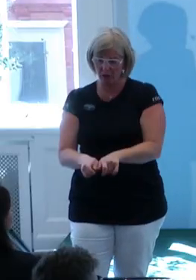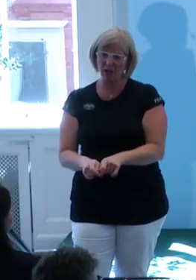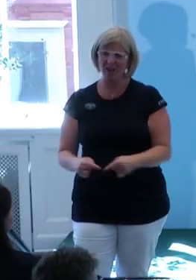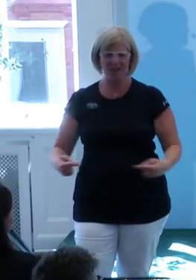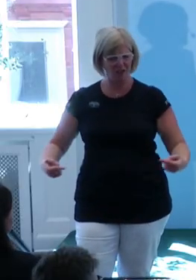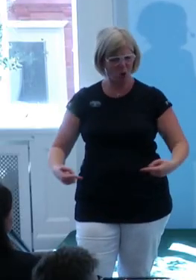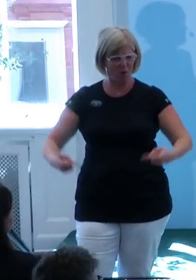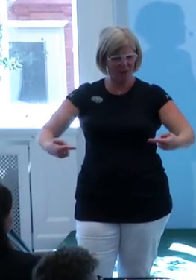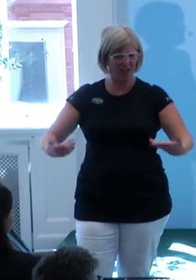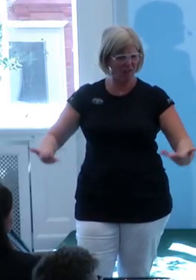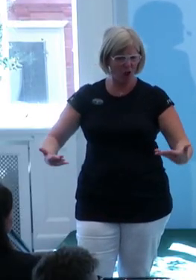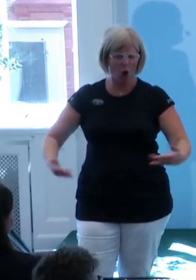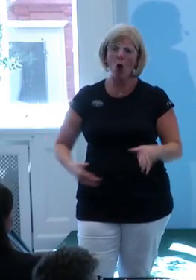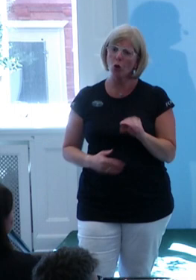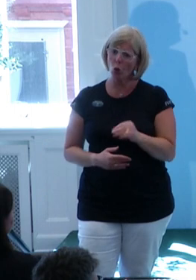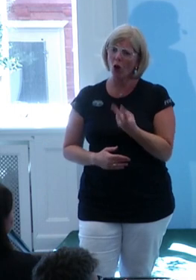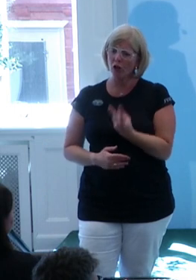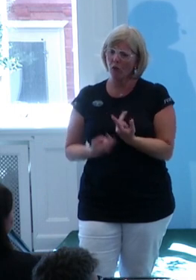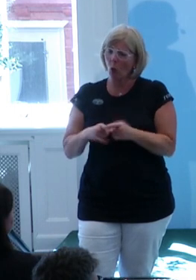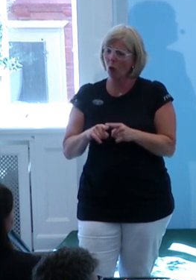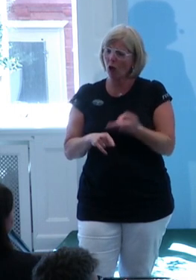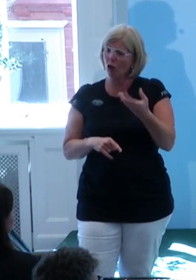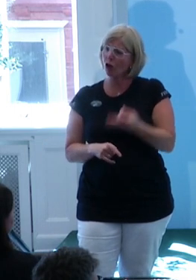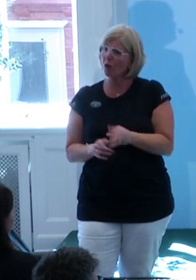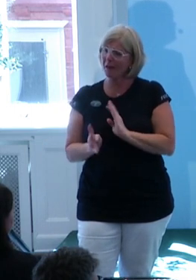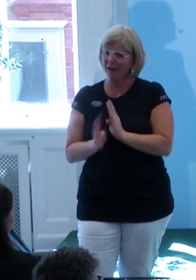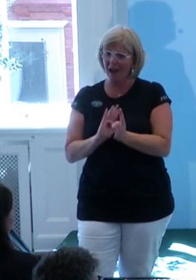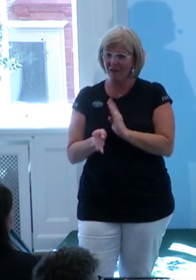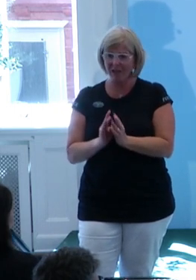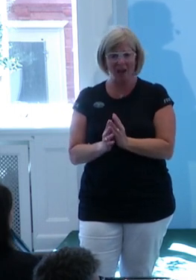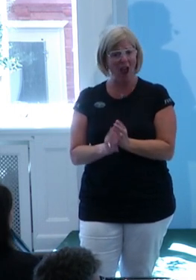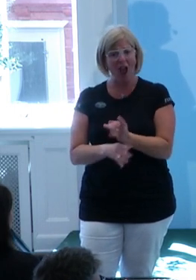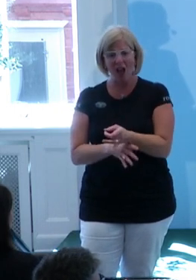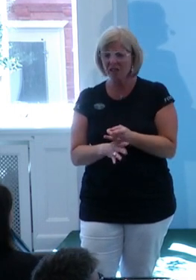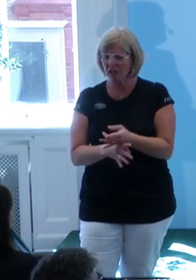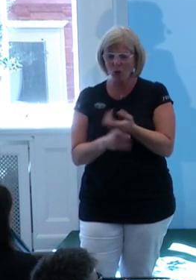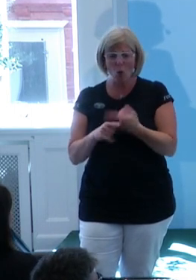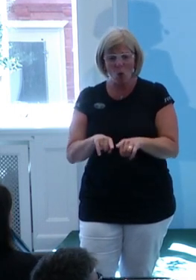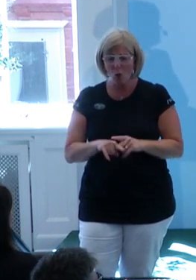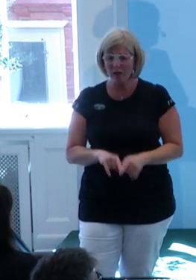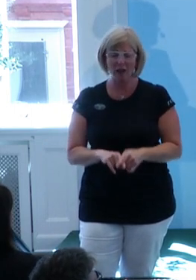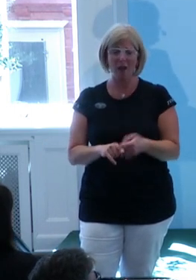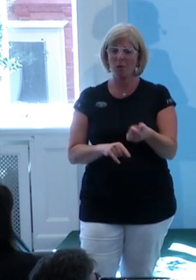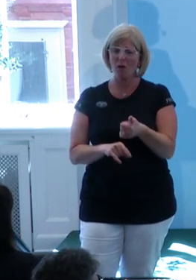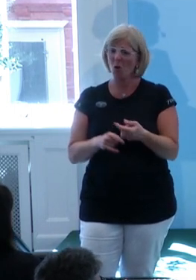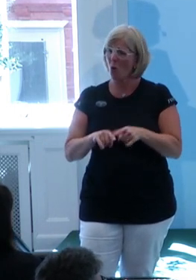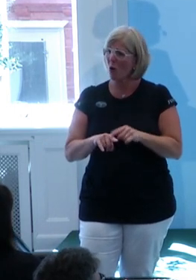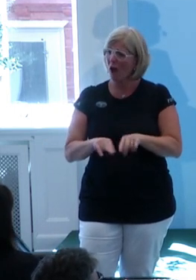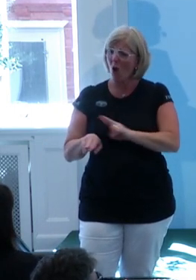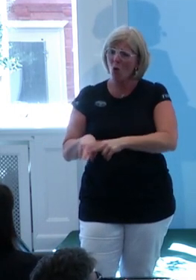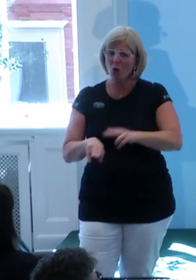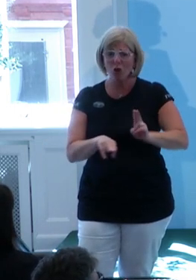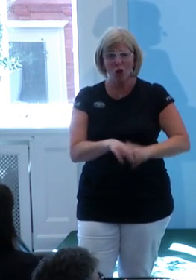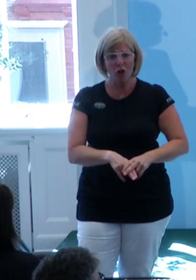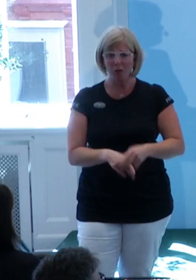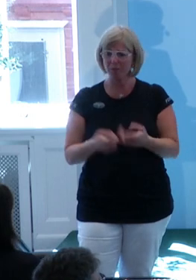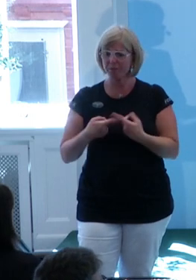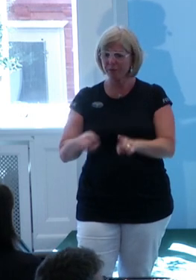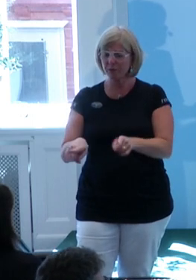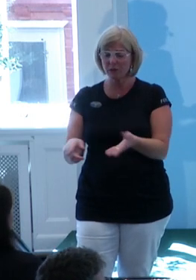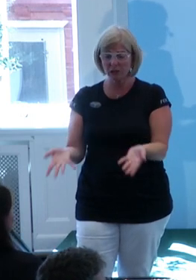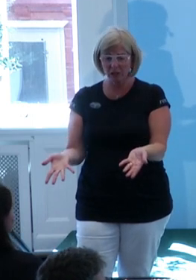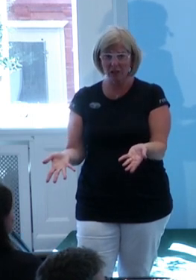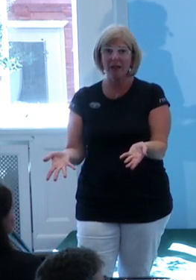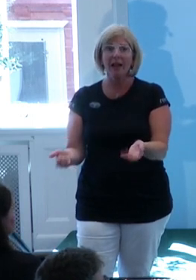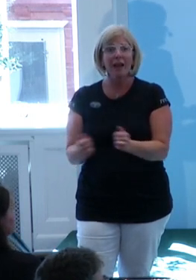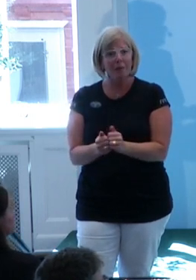är att det är två helt olika trafikslag som egentligen har olika hastigheter och olika behov av utrymme. Men i och med att man har